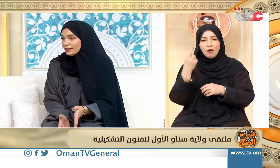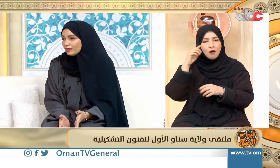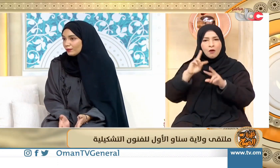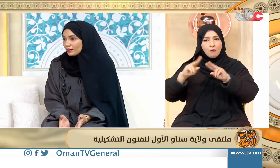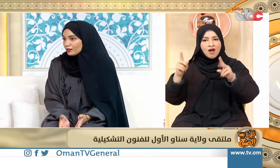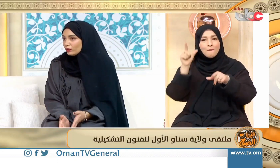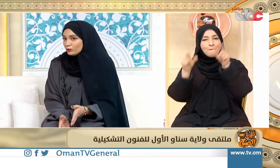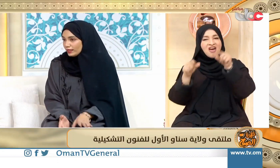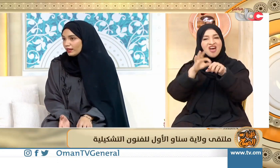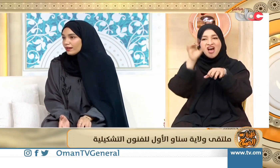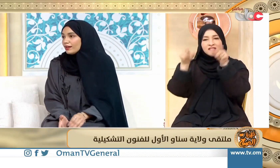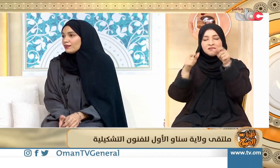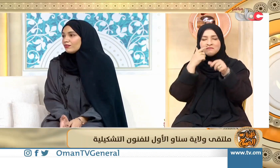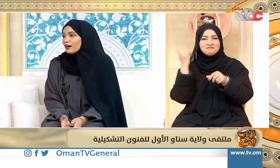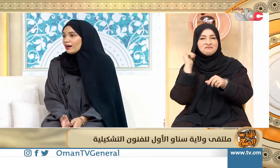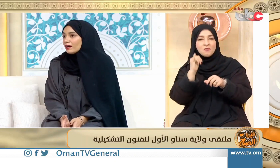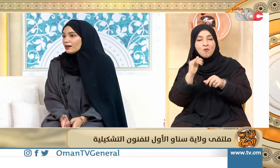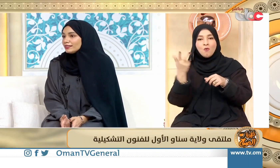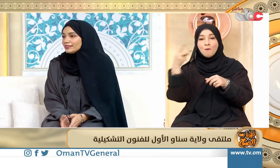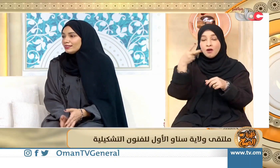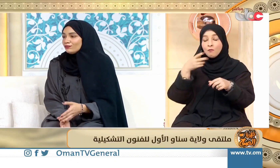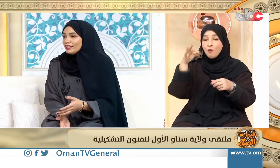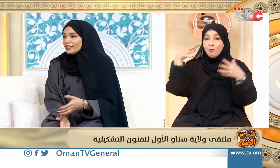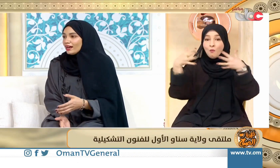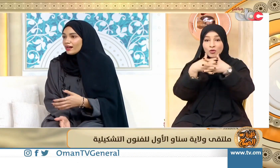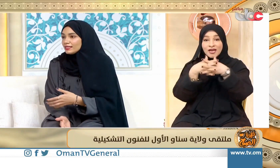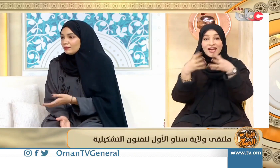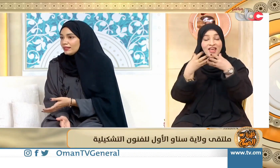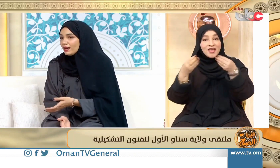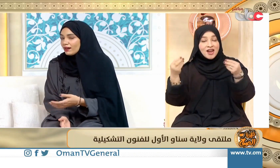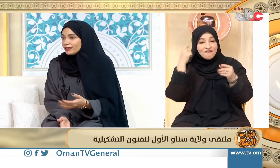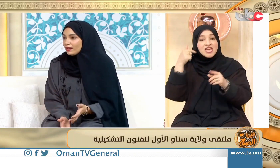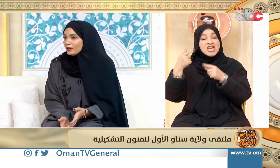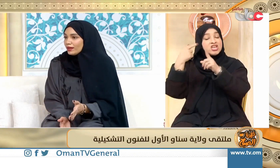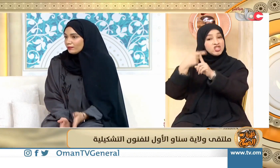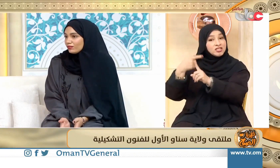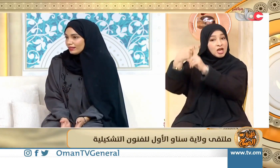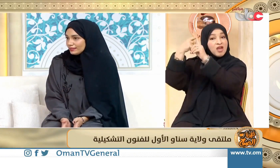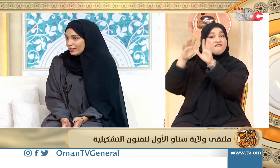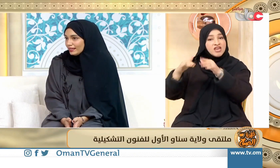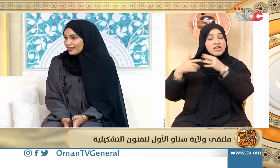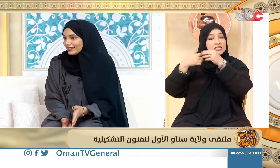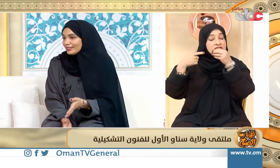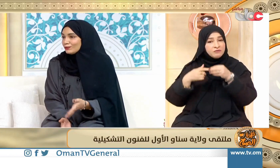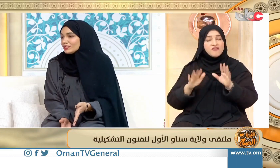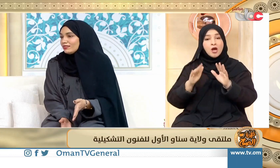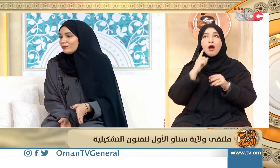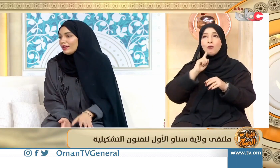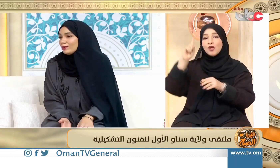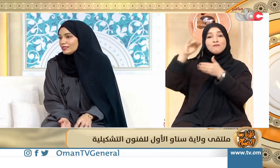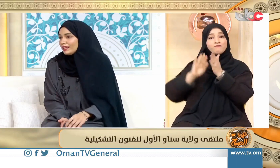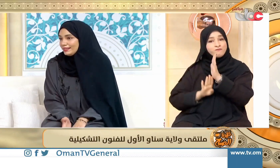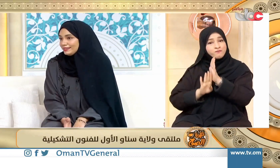غير مؤيدة للمعرض أو للملتقى، فكانت في آراء سلبية آراء إيجابية، ولكن بفضل الله تعالى قدرنا نوصل